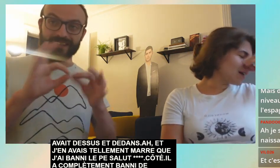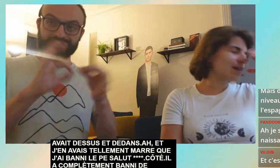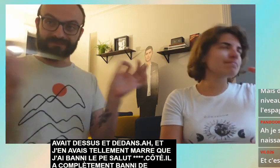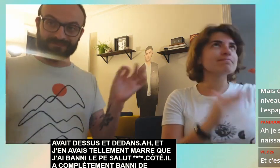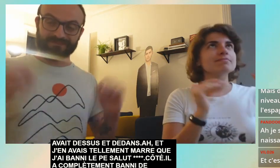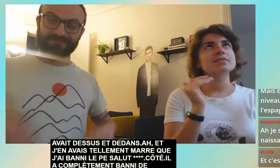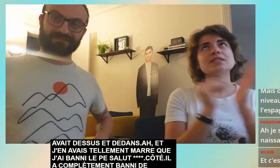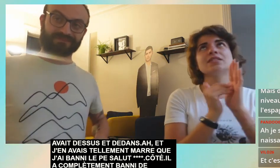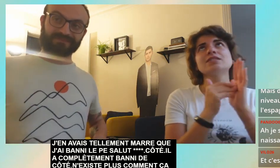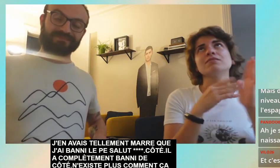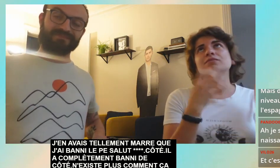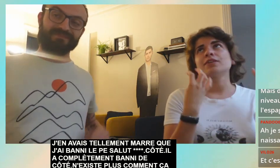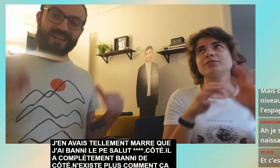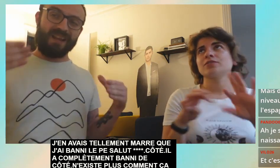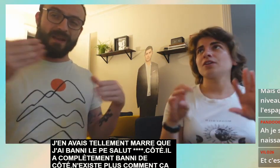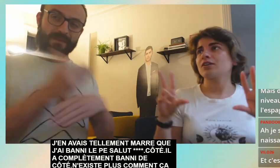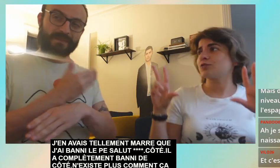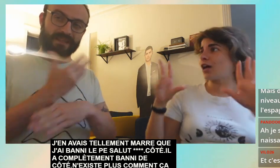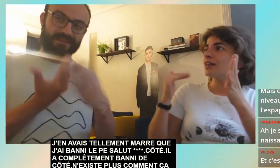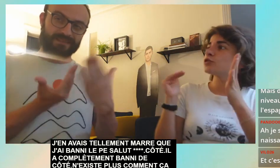Nana 1900,